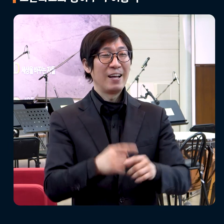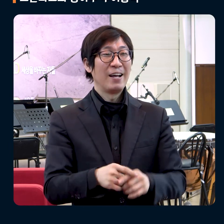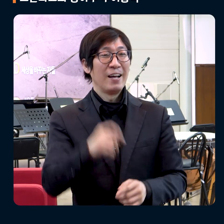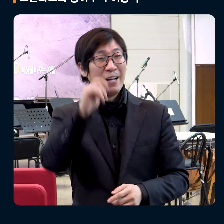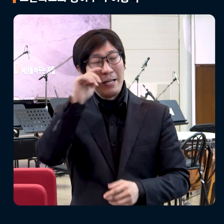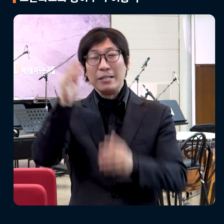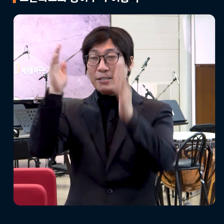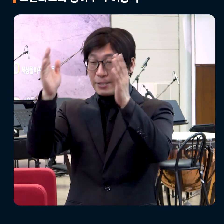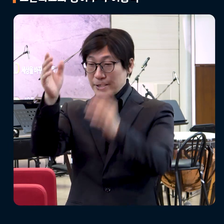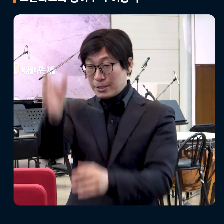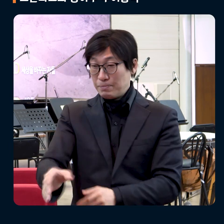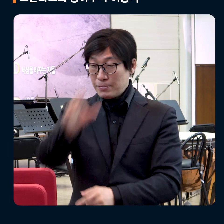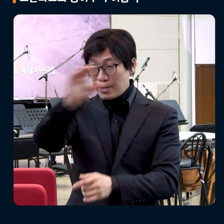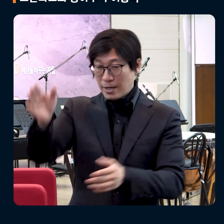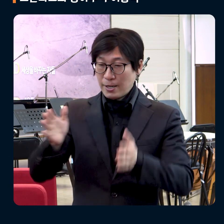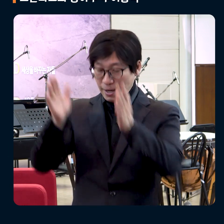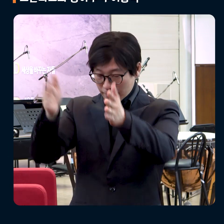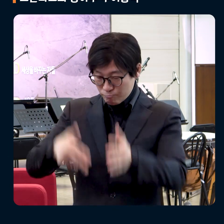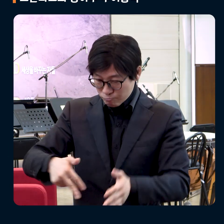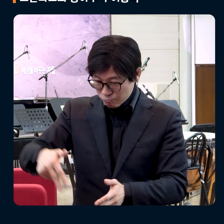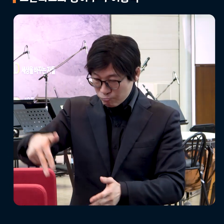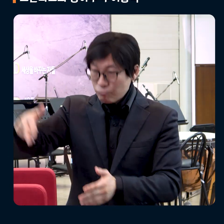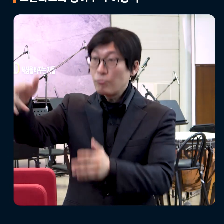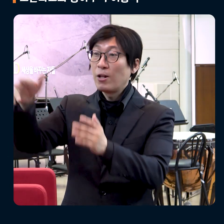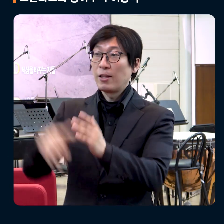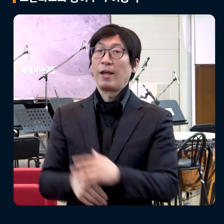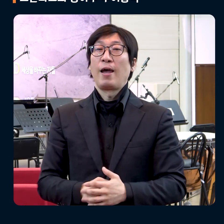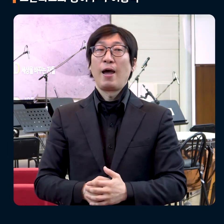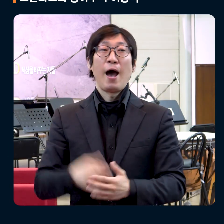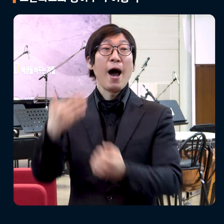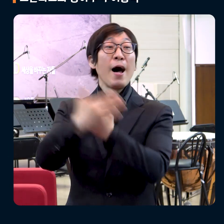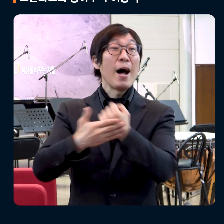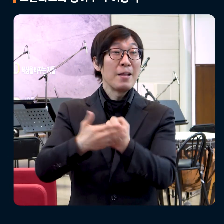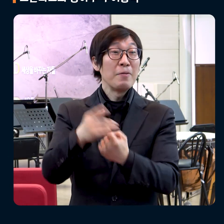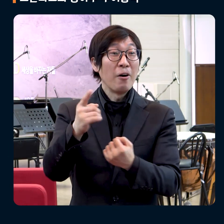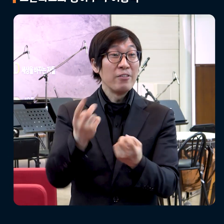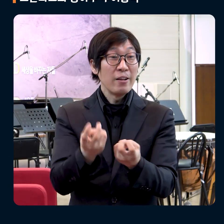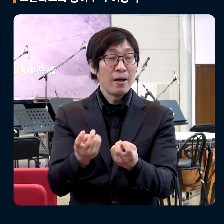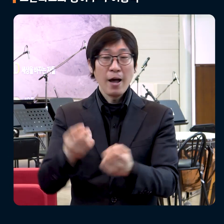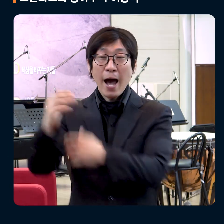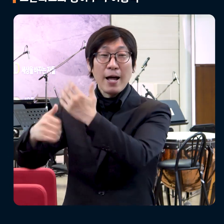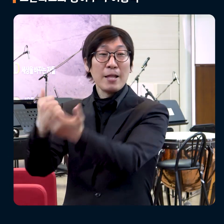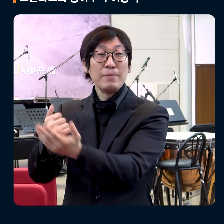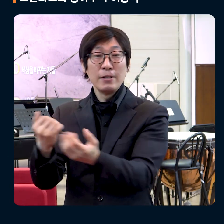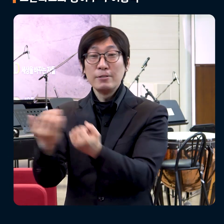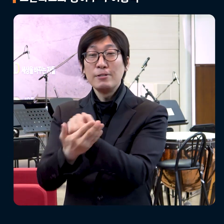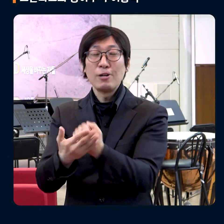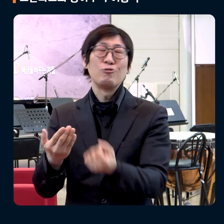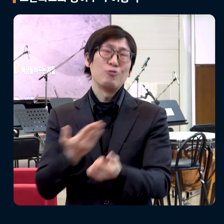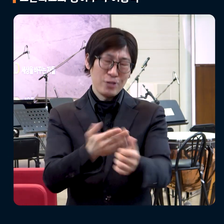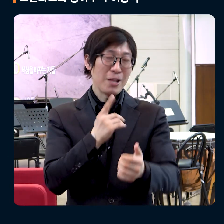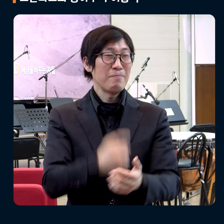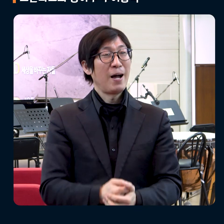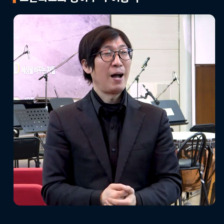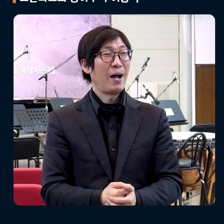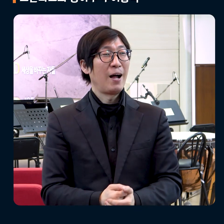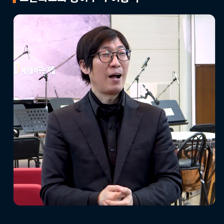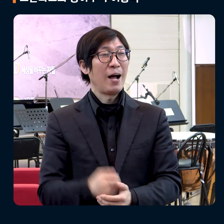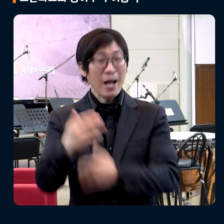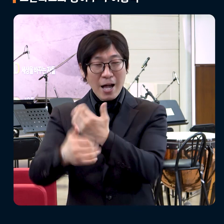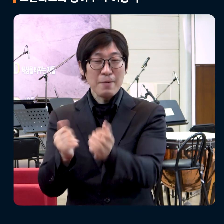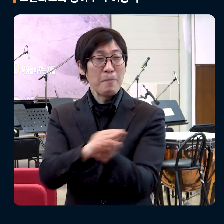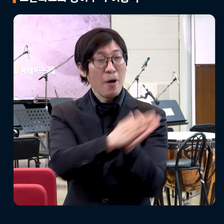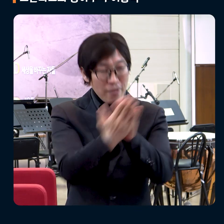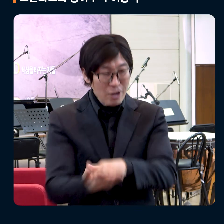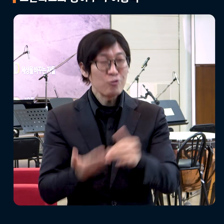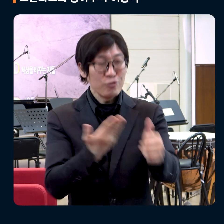뚜벅뚜벅 걸어갈 때 우리 하나님이 변화 주시고 정말 은혜롭게 우리의 삶을 바꿔주실 줄 믿습니다. 그런 거예요. 그러니까